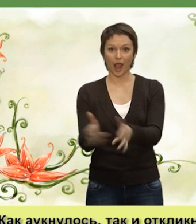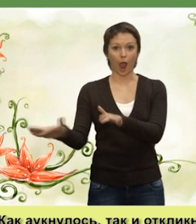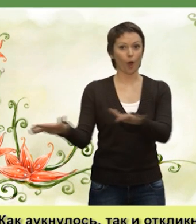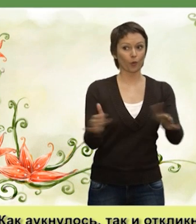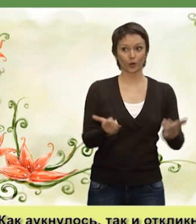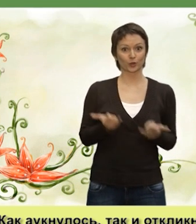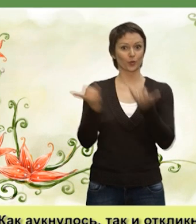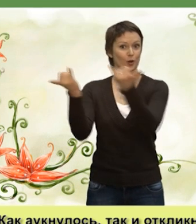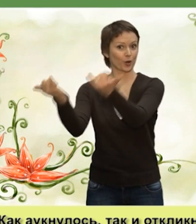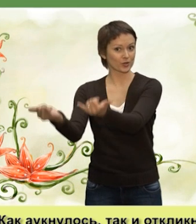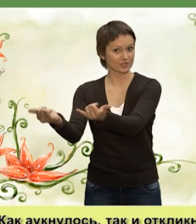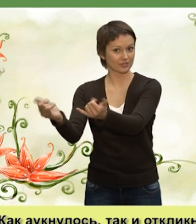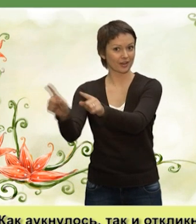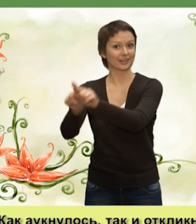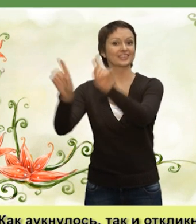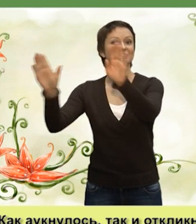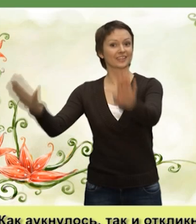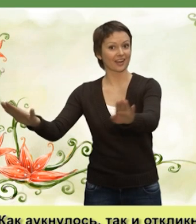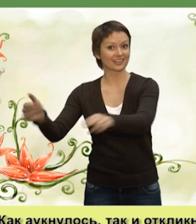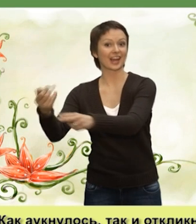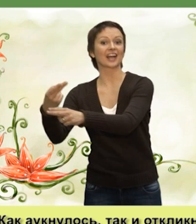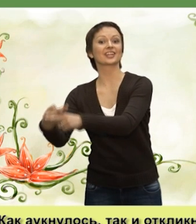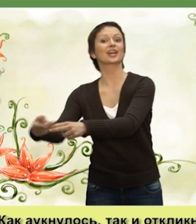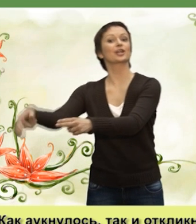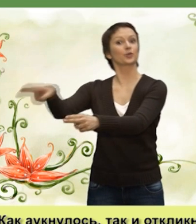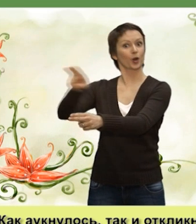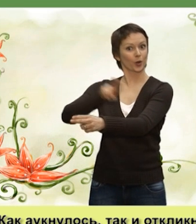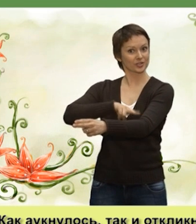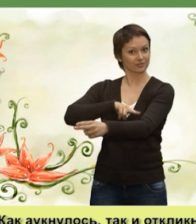Как аукнулась, так и откликнулась.